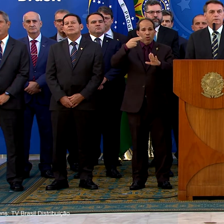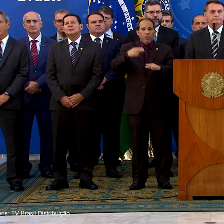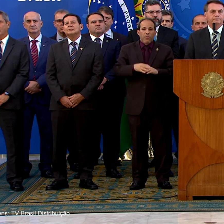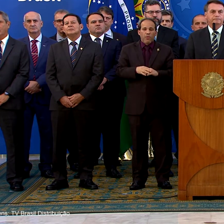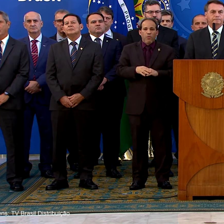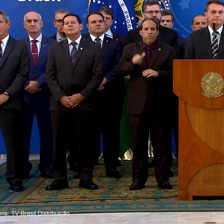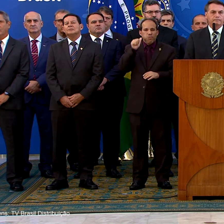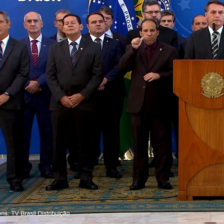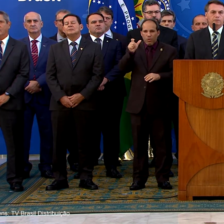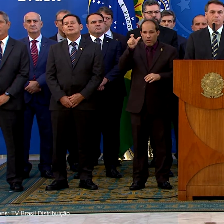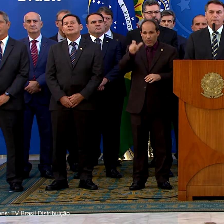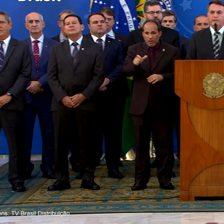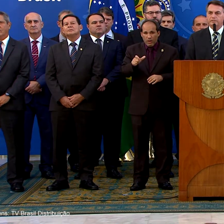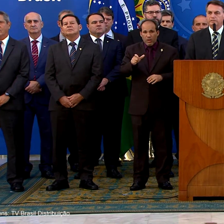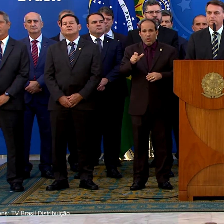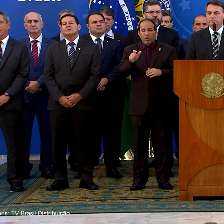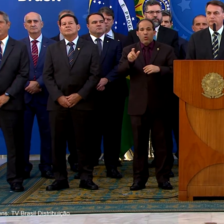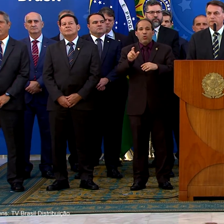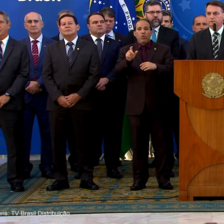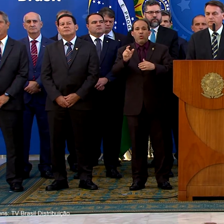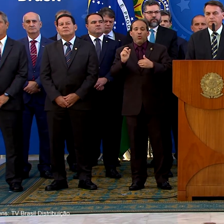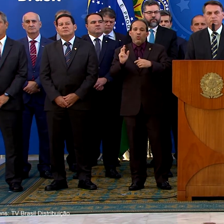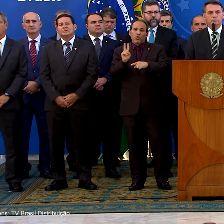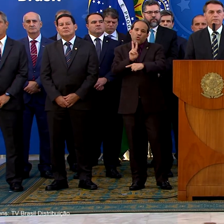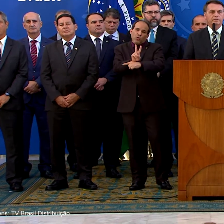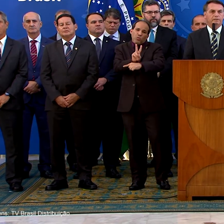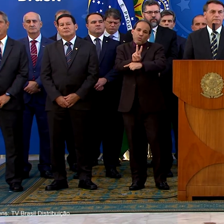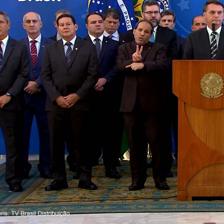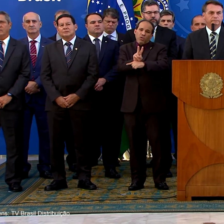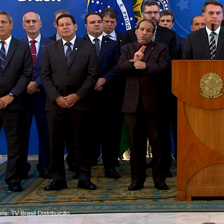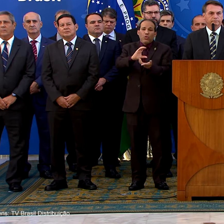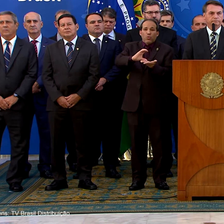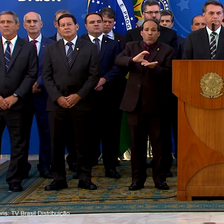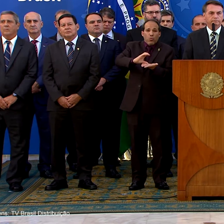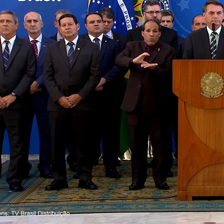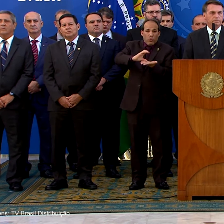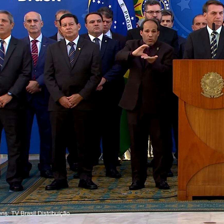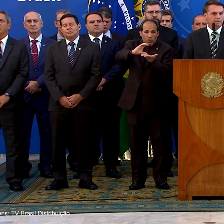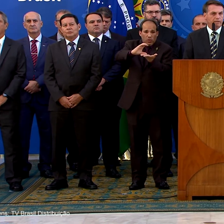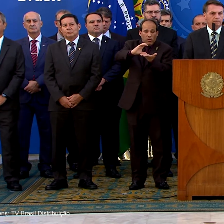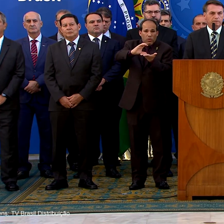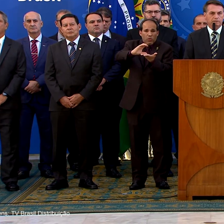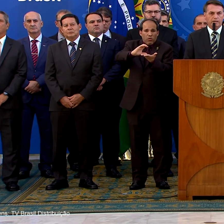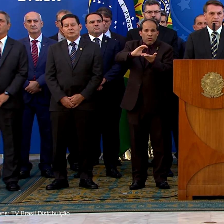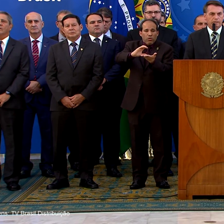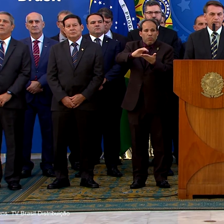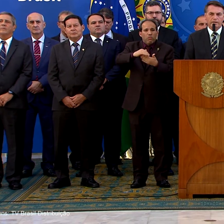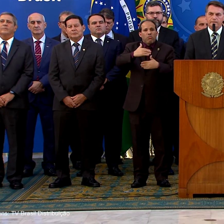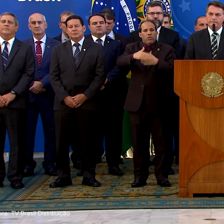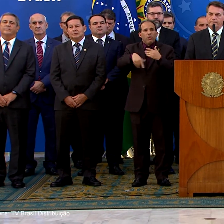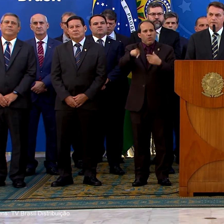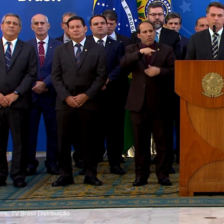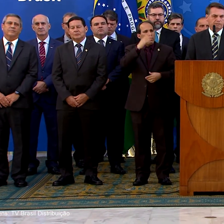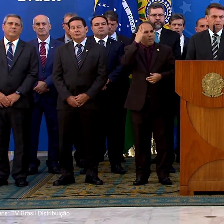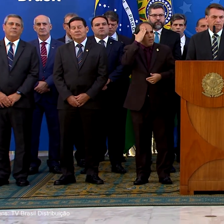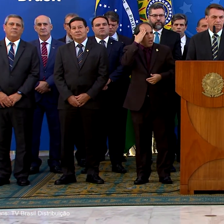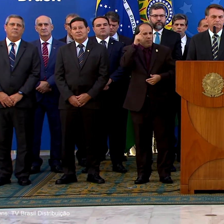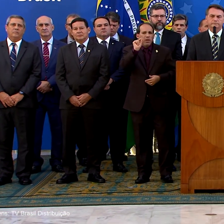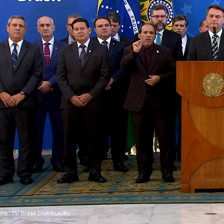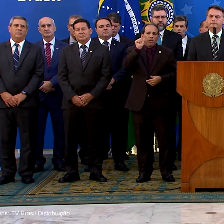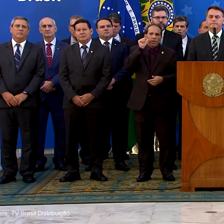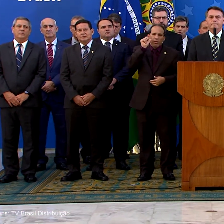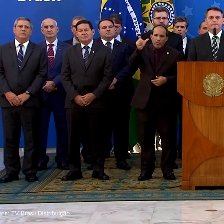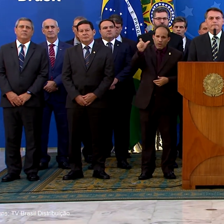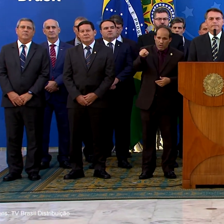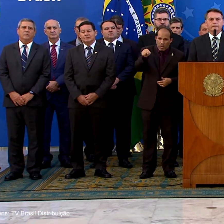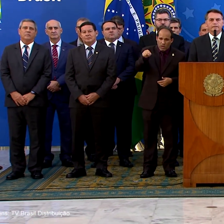como suplente de um conselho e nós sabemos que essa senhora ou